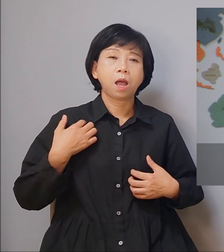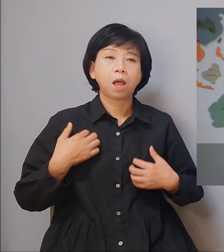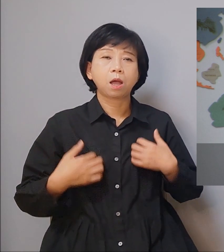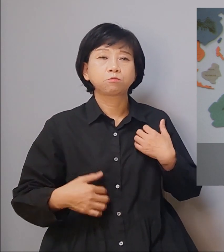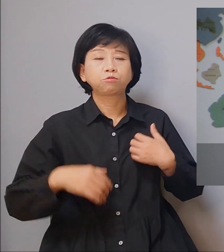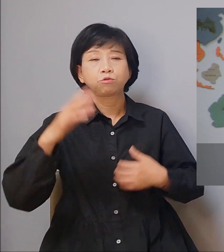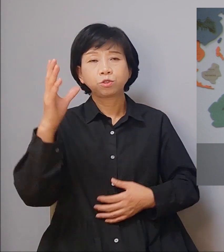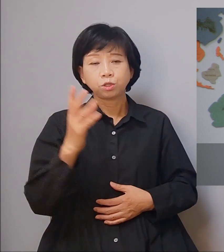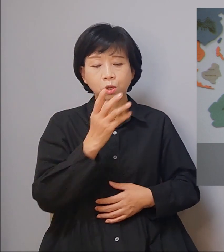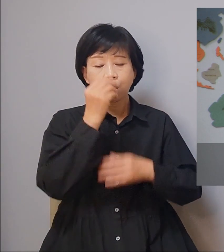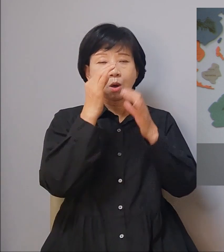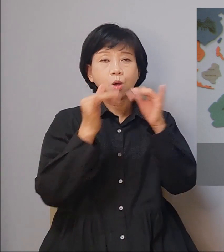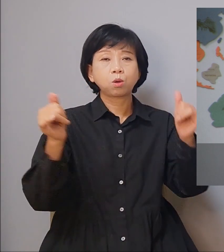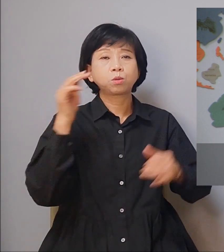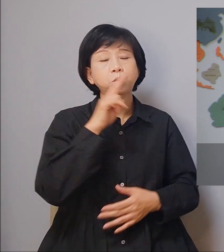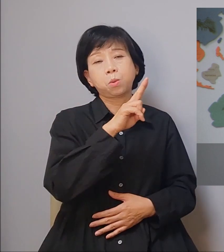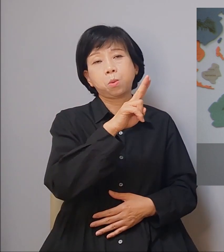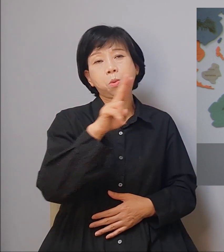천만 가운